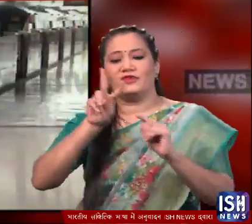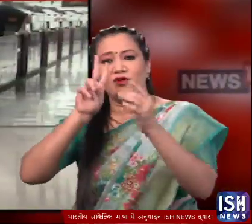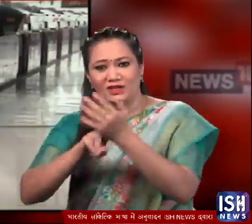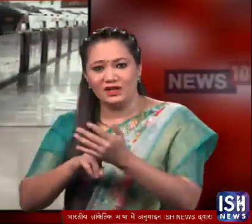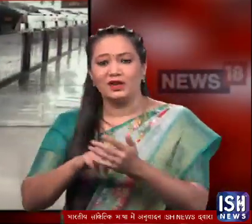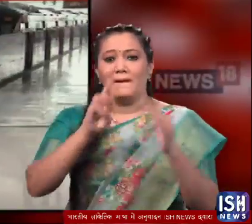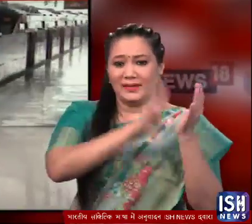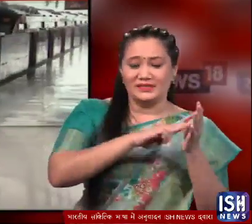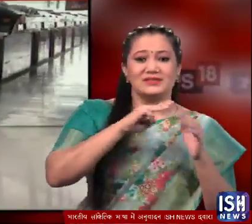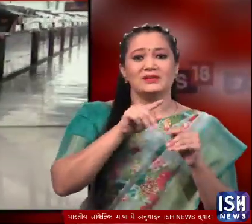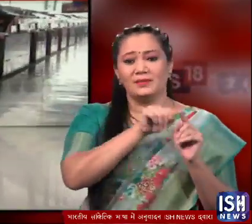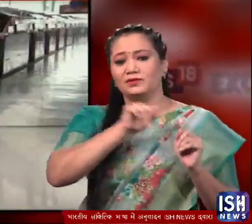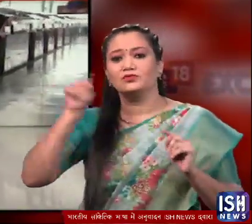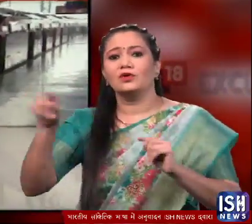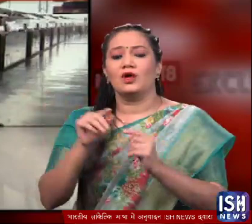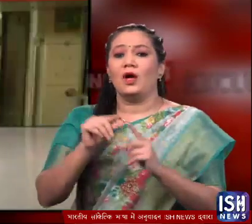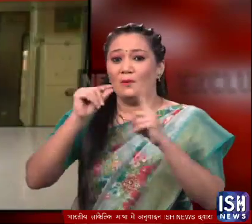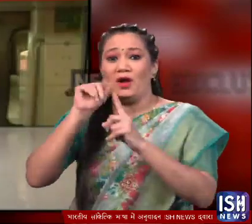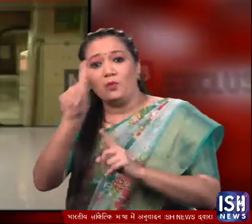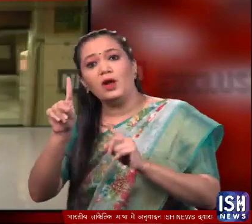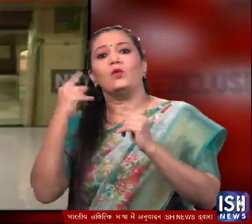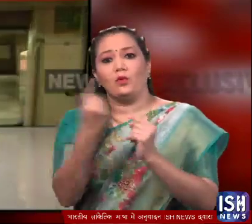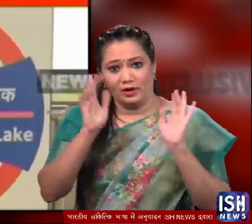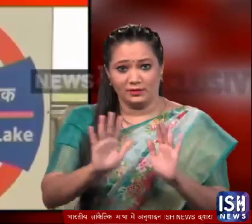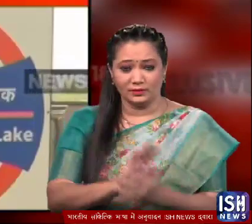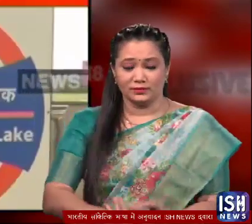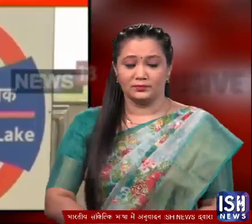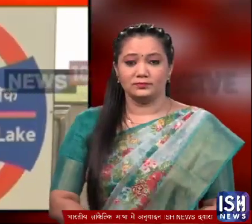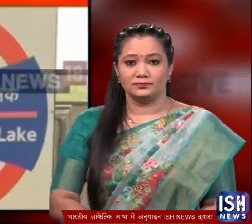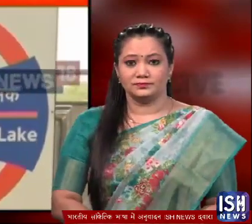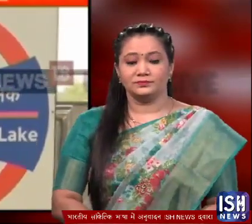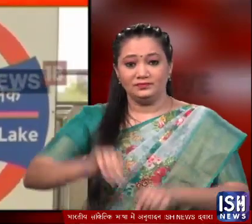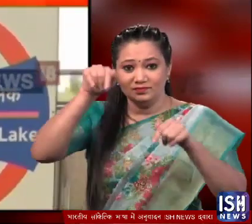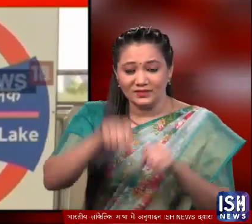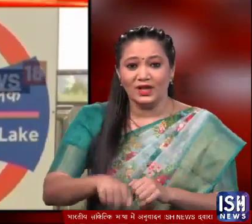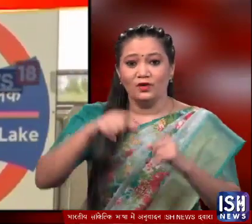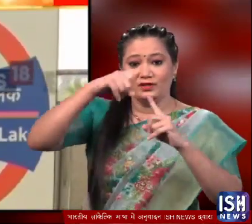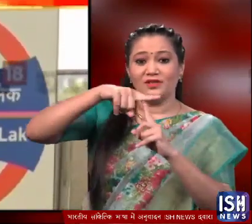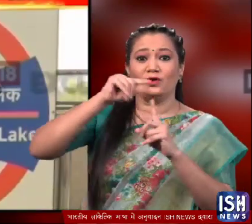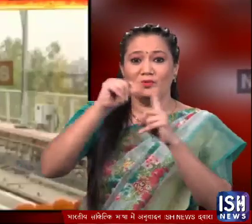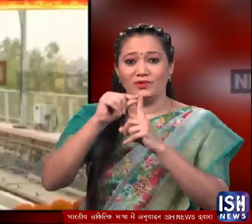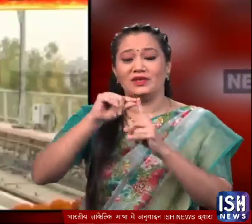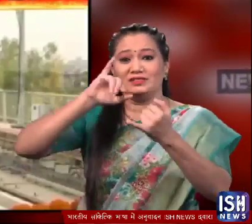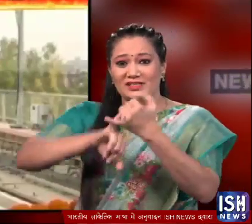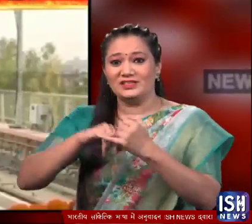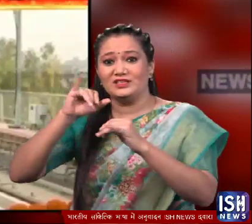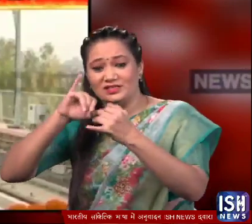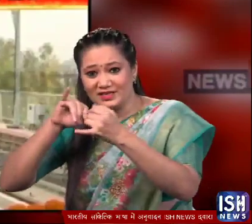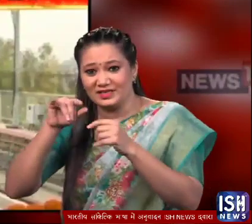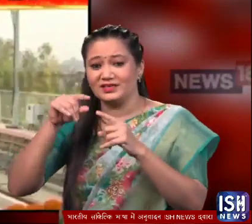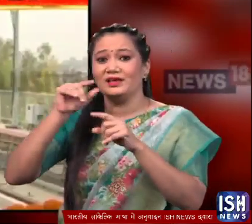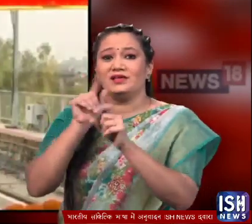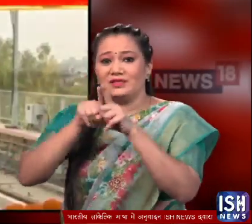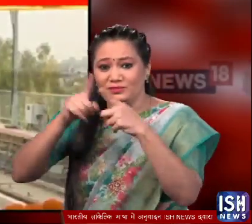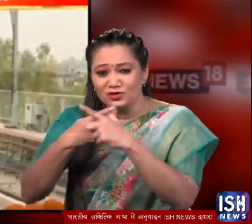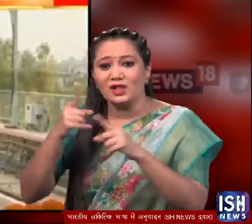पार्क से मयूर विहार पॉकेट 1 तक ही चल पाती थी, लेकिन जैसे ही त्रिलोकपुरी, संजय झील और मयूर विहार पॉकेट 1